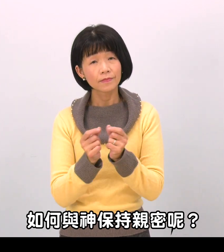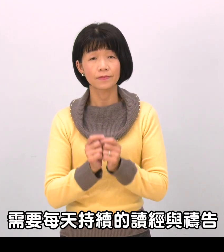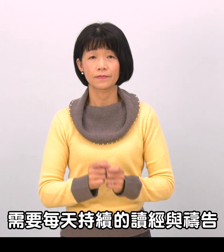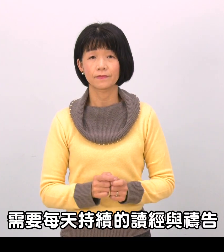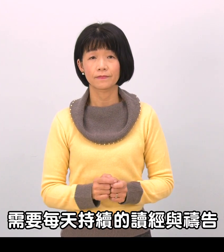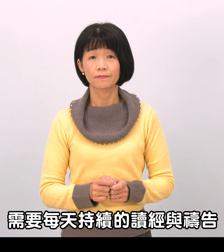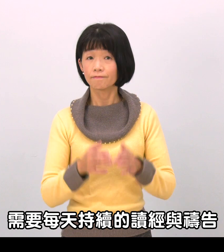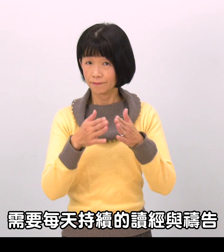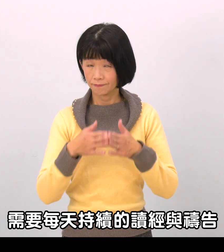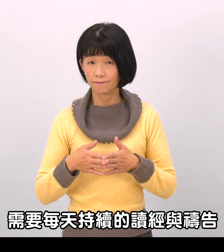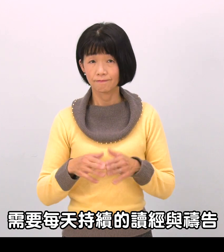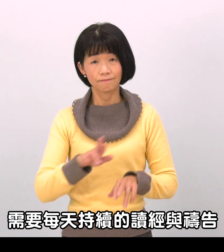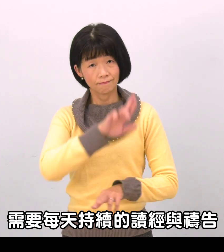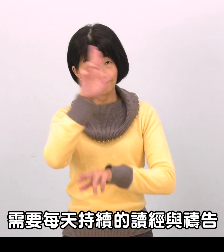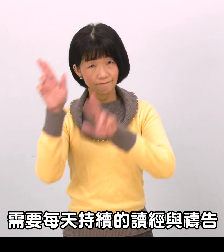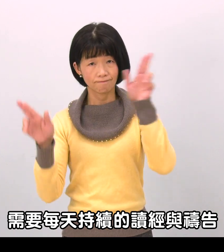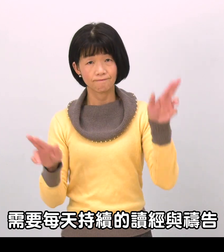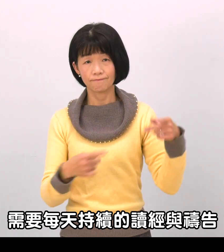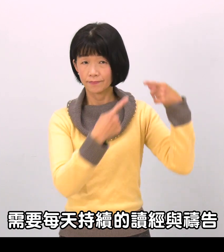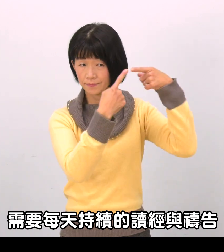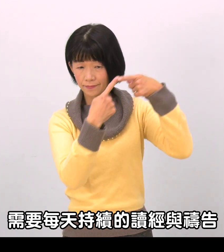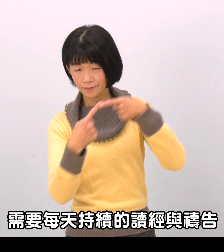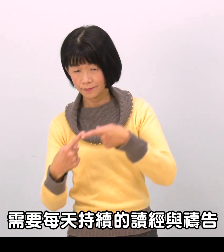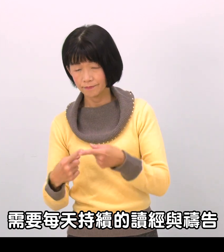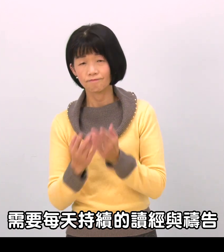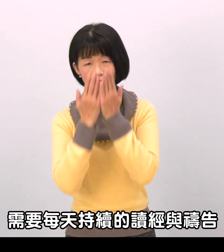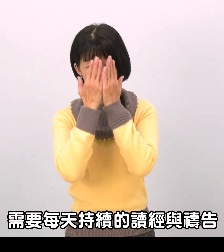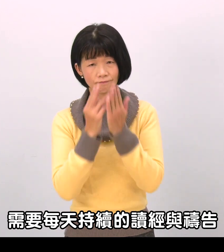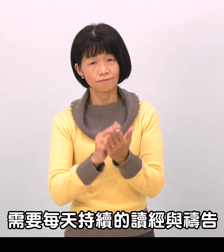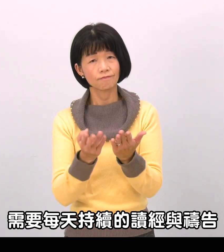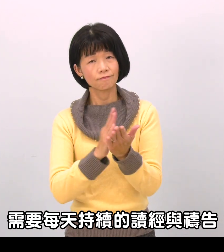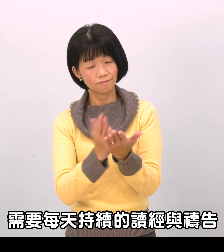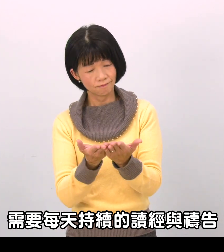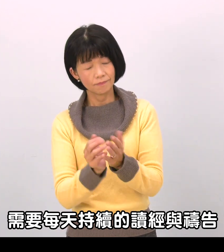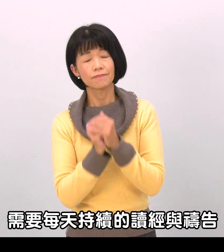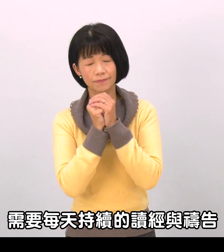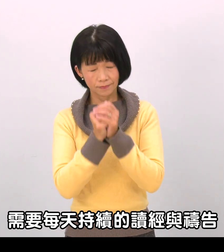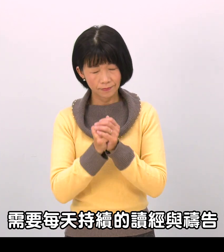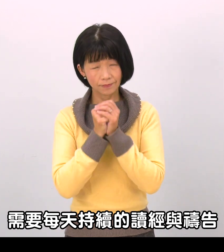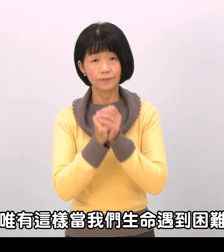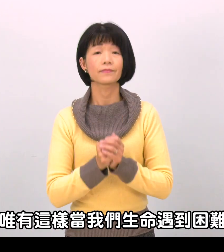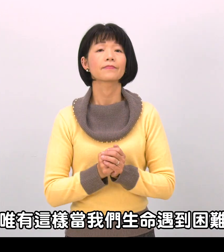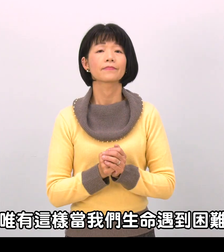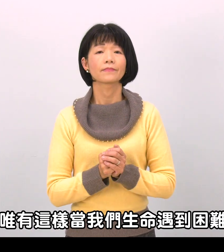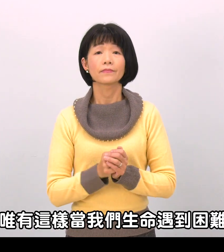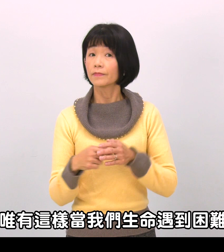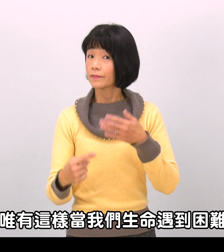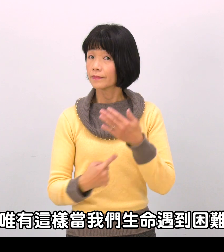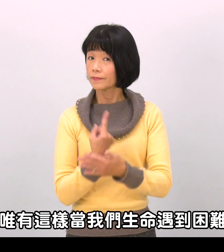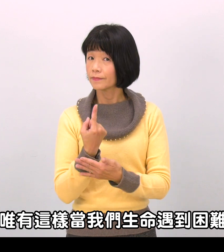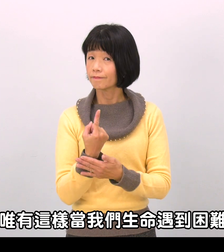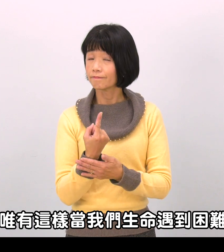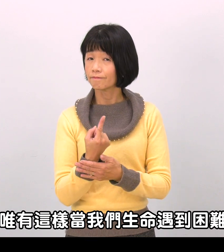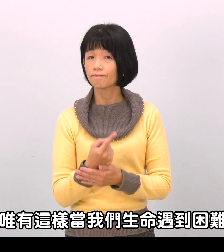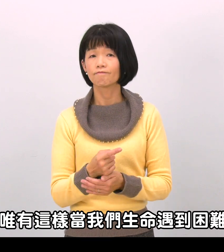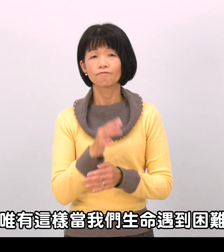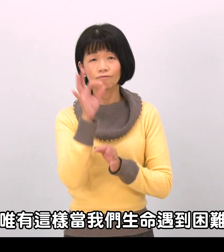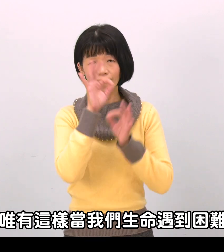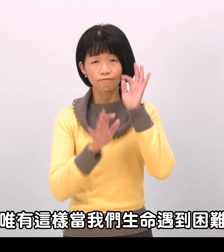需要每天持续的读经与祷告。唯有这样，当我们生